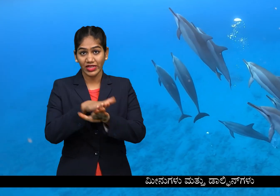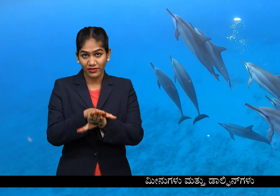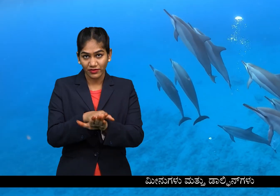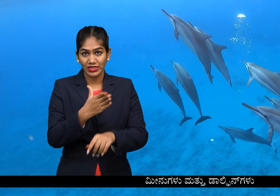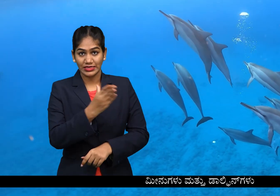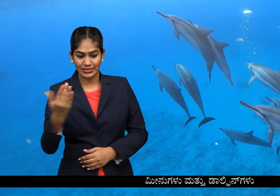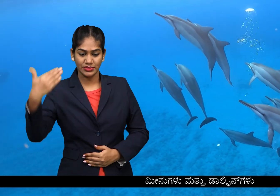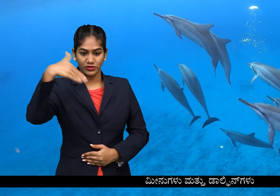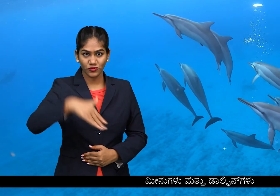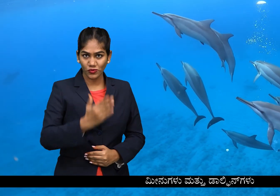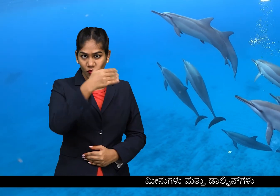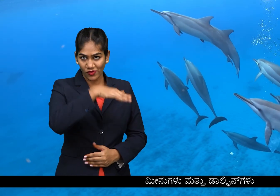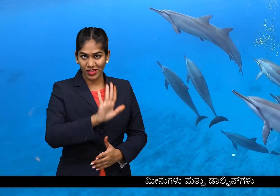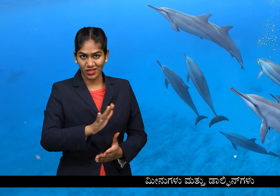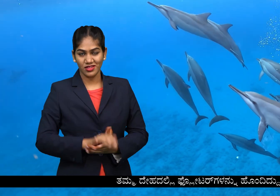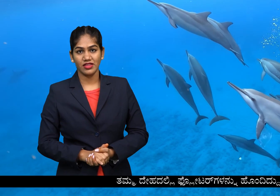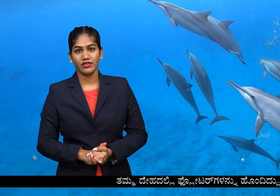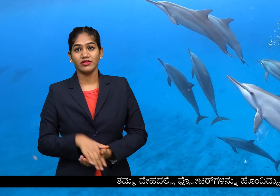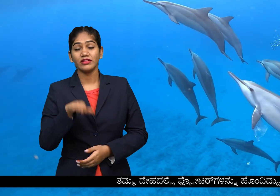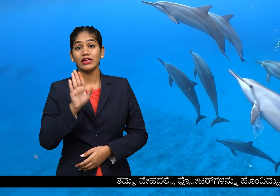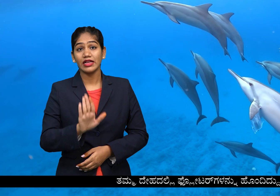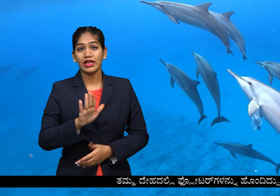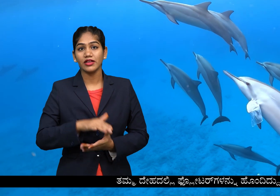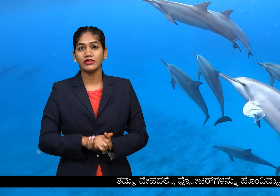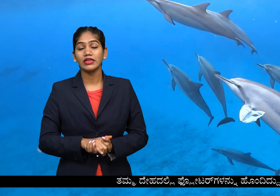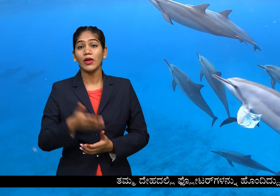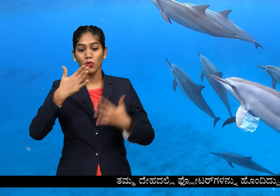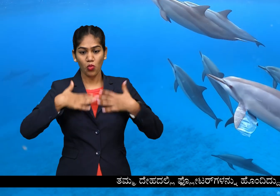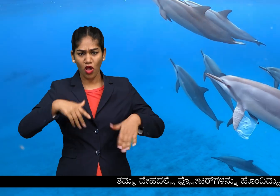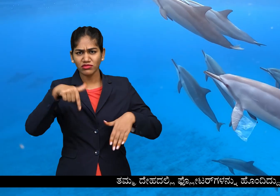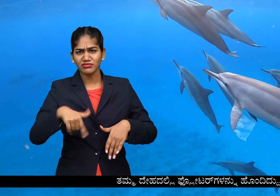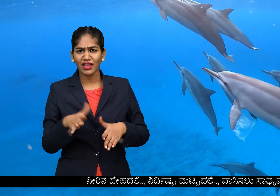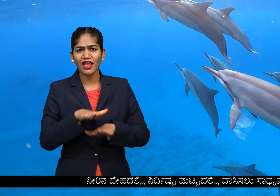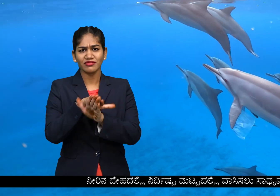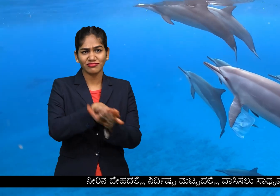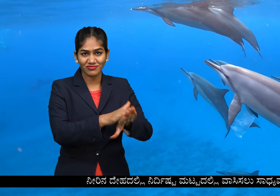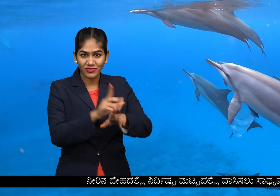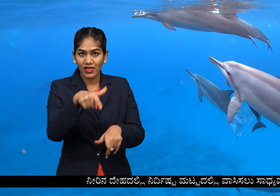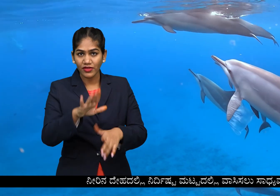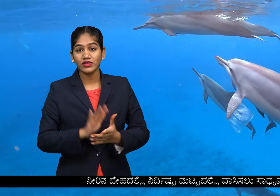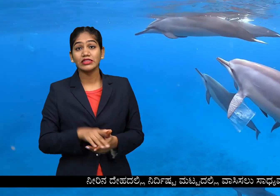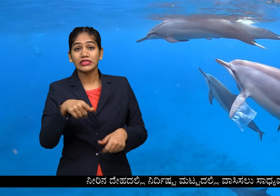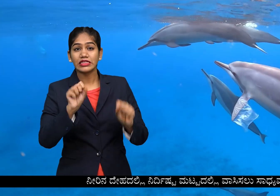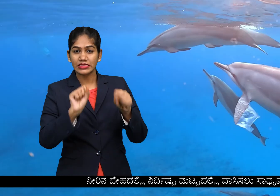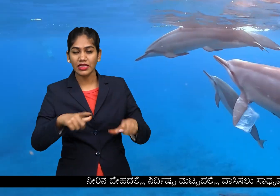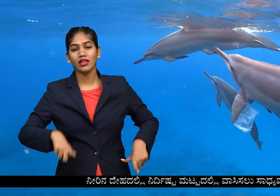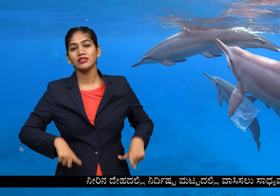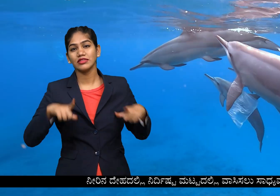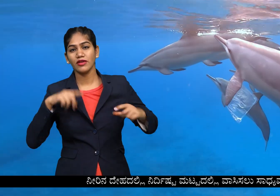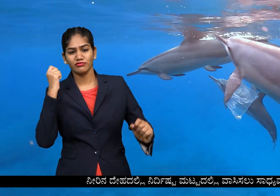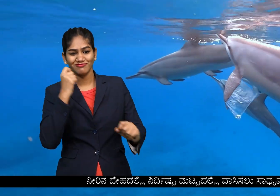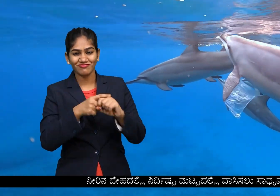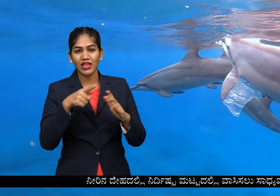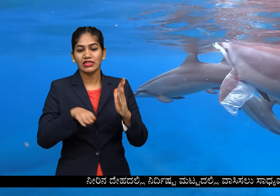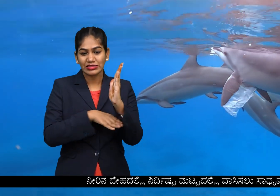ಮೀನುಗಳು ಮತ್ತು ಡಾಲ್ಫಿನ್ಗಳು ತಮ್ಮ ದೇಹದಲ್ಲಿ ಫ್ಲೋಟರ್ಗಳನ್ನ ಹೊಂದಿದ್ದು ನೀರಿನ ದೇಹದಲ್ಲಿ ನಿರ್ದಿಷ್ಟ ಮಟ್ಟದಲ್ಲಿ